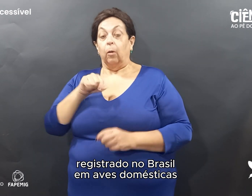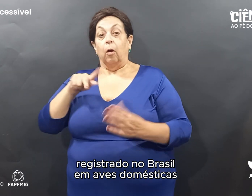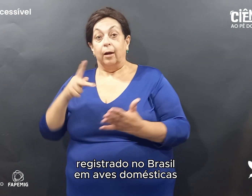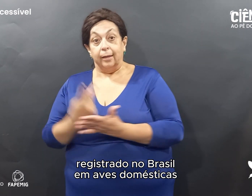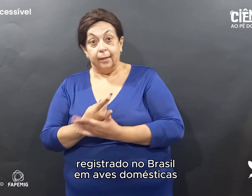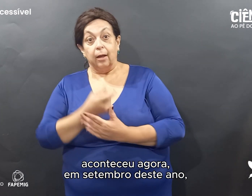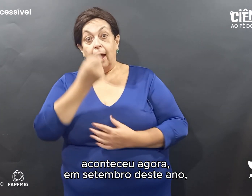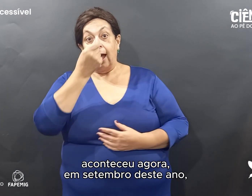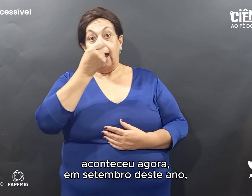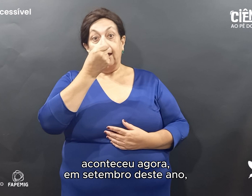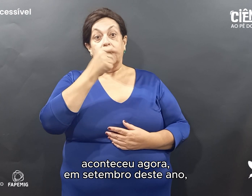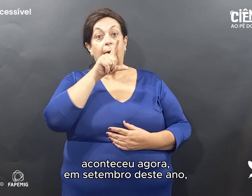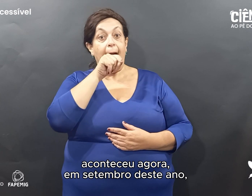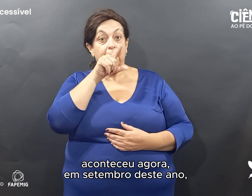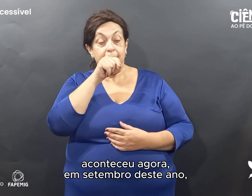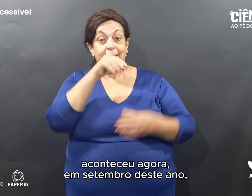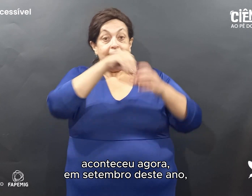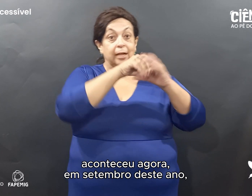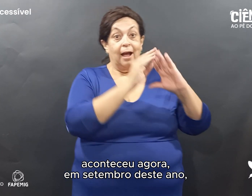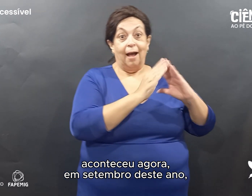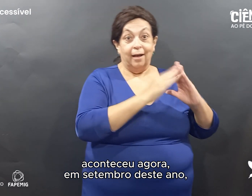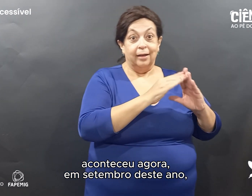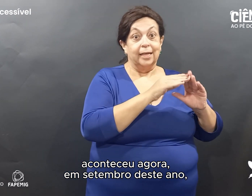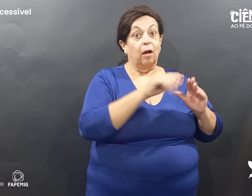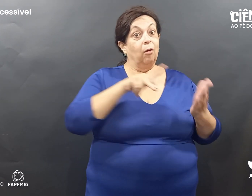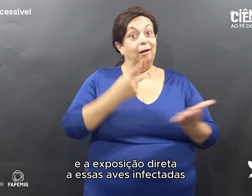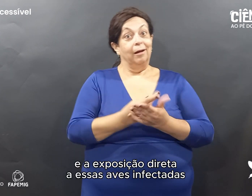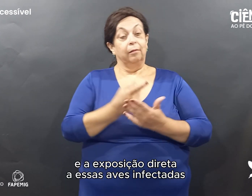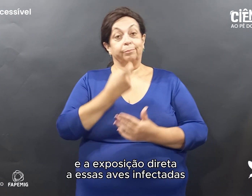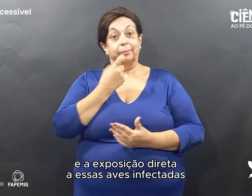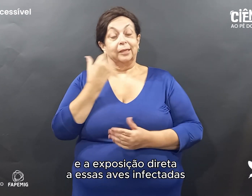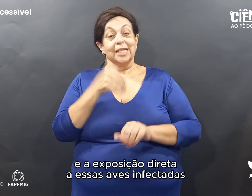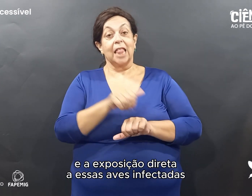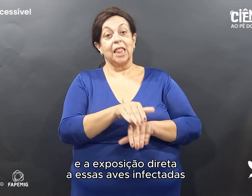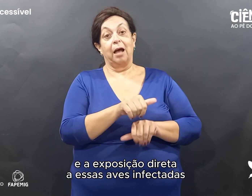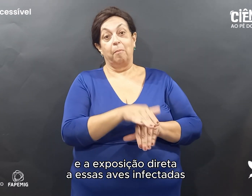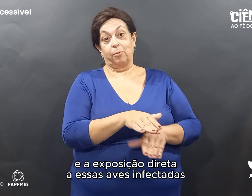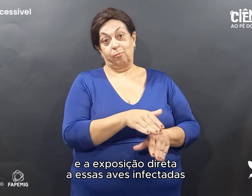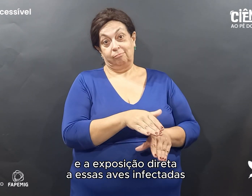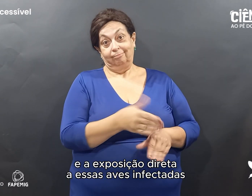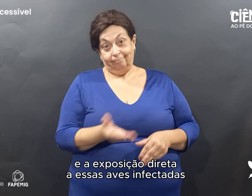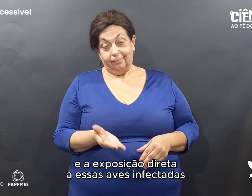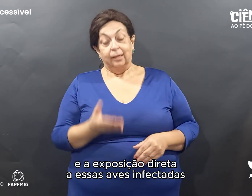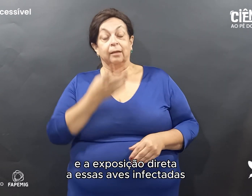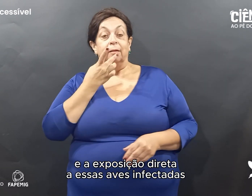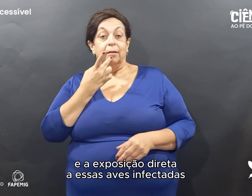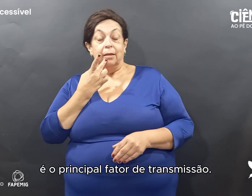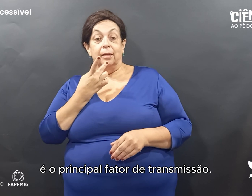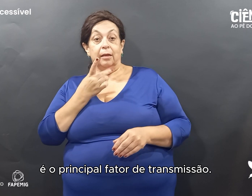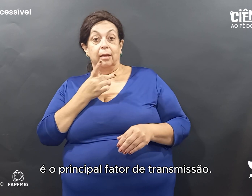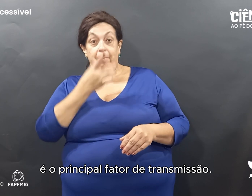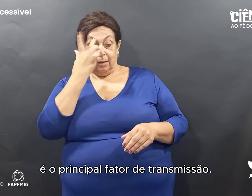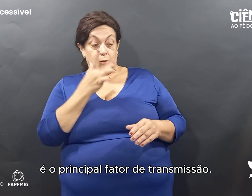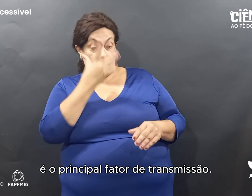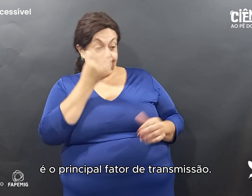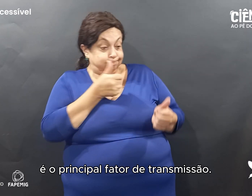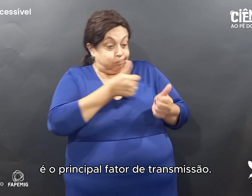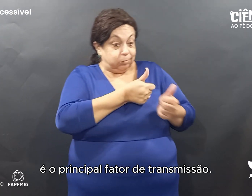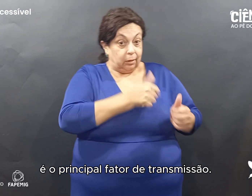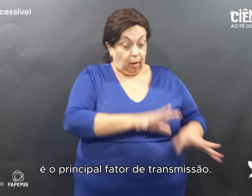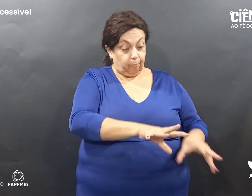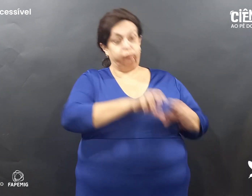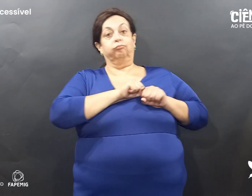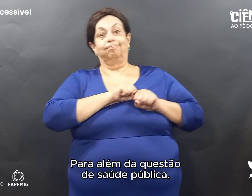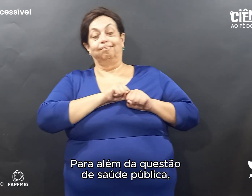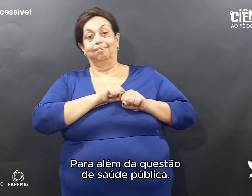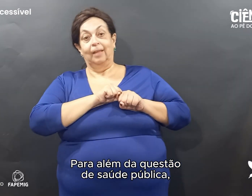aves domésticas aconteceu agora, em setembro deste ano, e a exposição direta a essas aves infectadas é o principal fator de